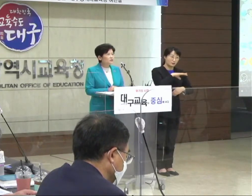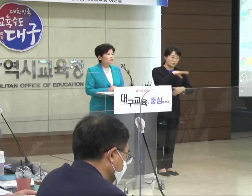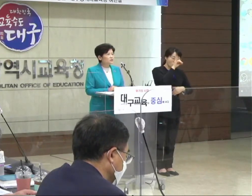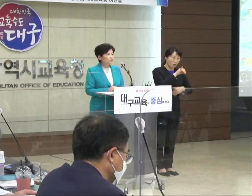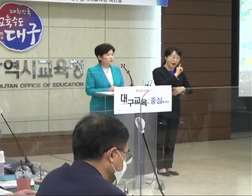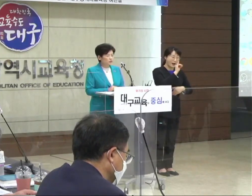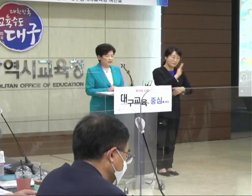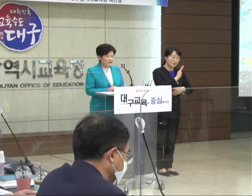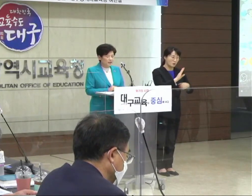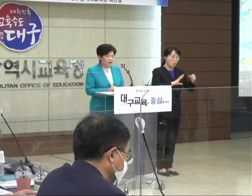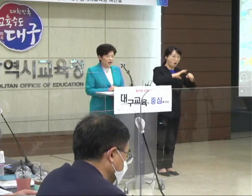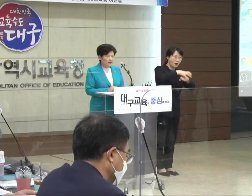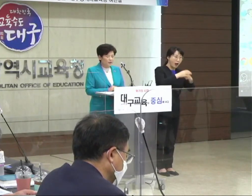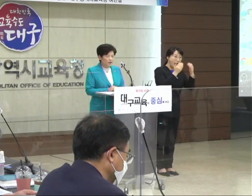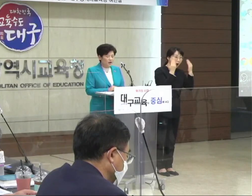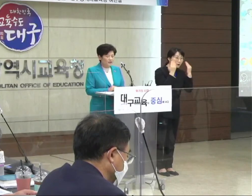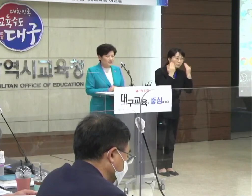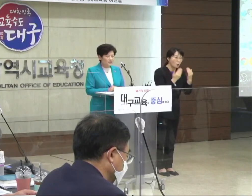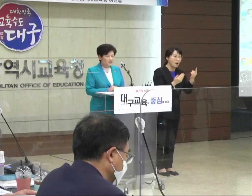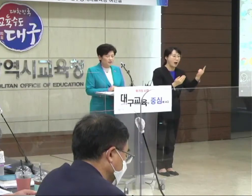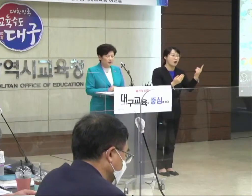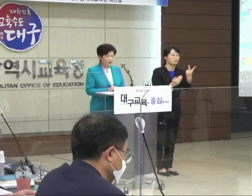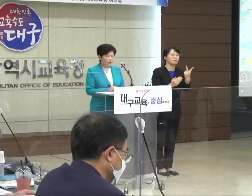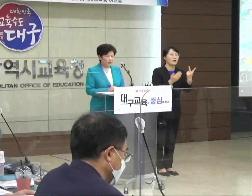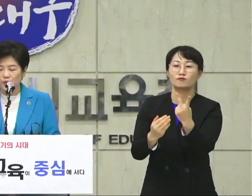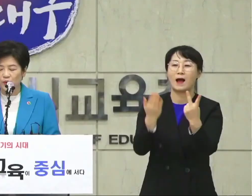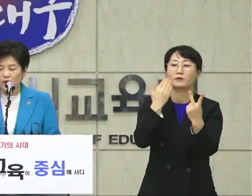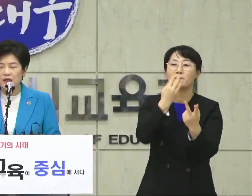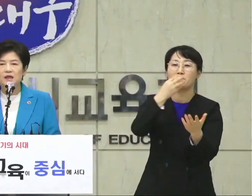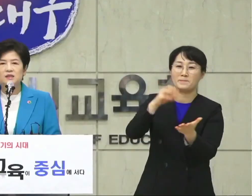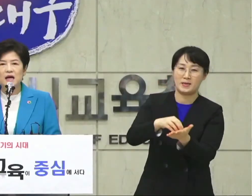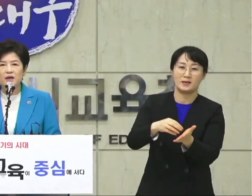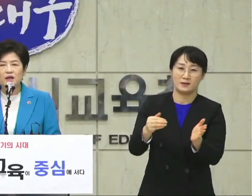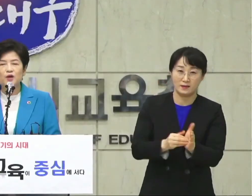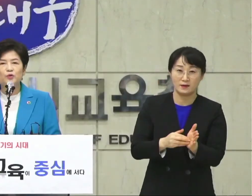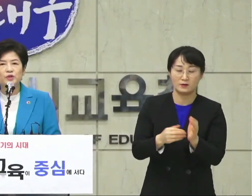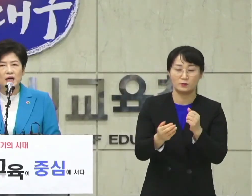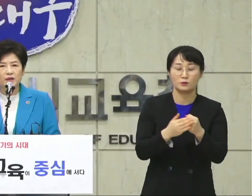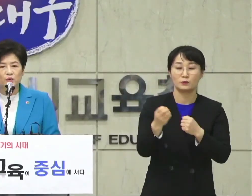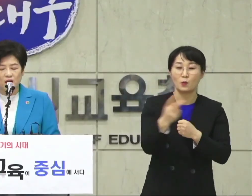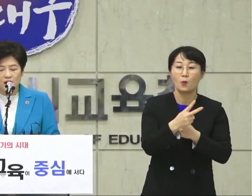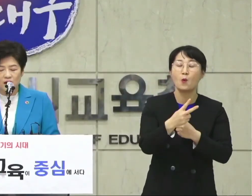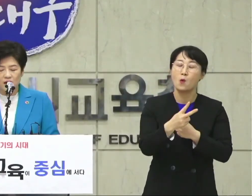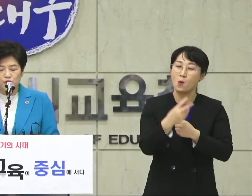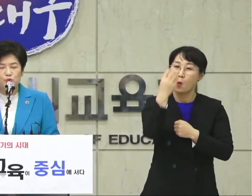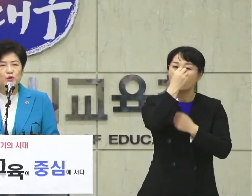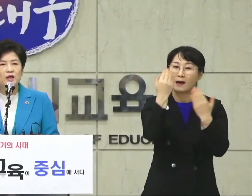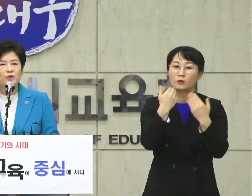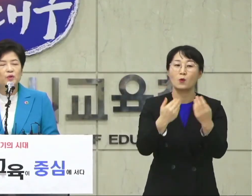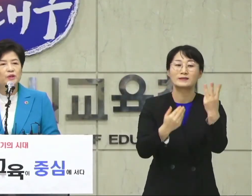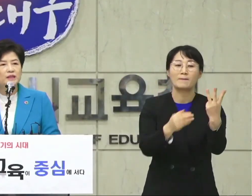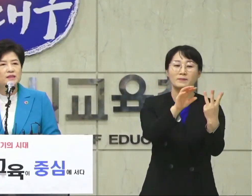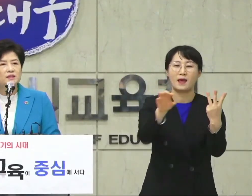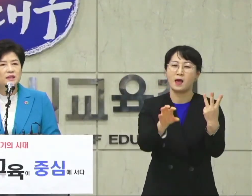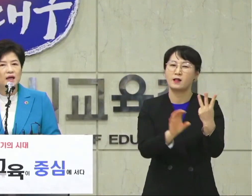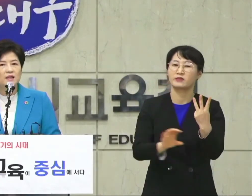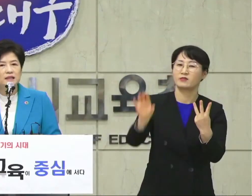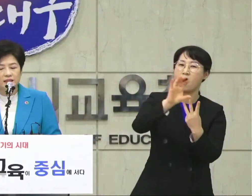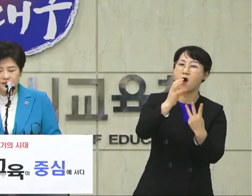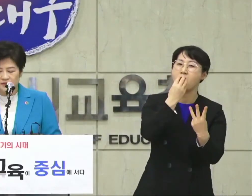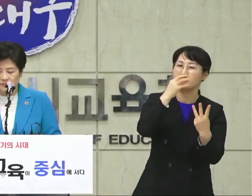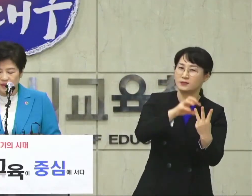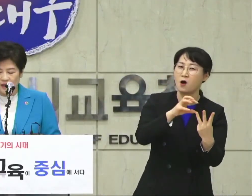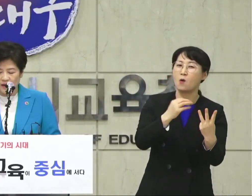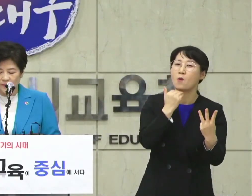IB 월드스쿨 2개 학교가 인정이 되었고 3개 고등학교가 추가로